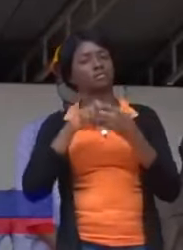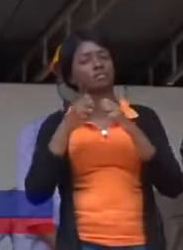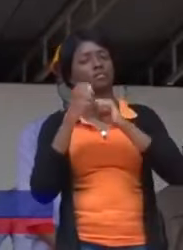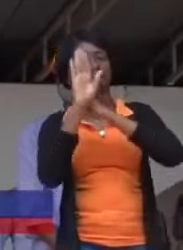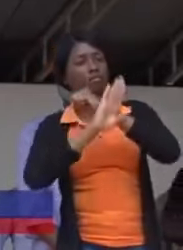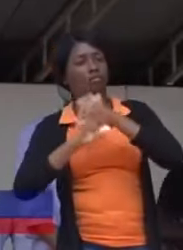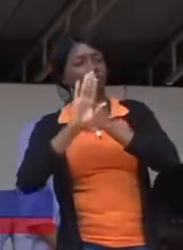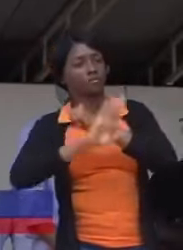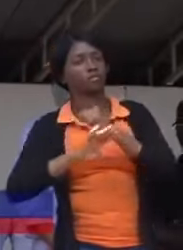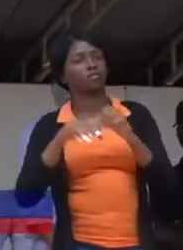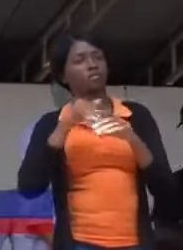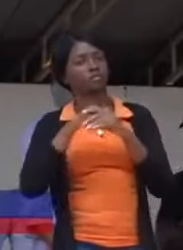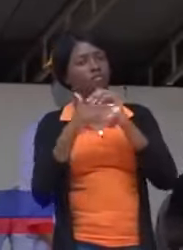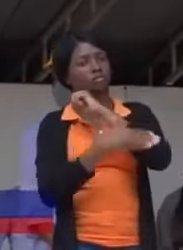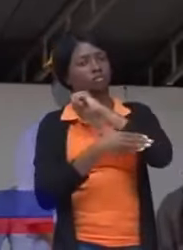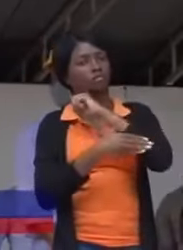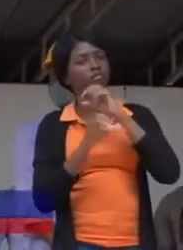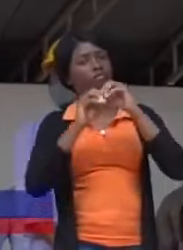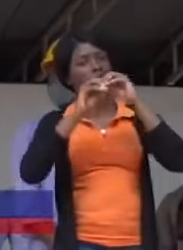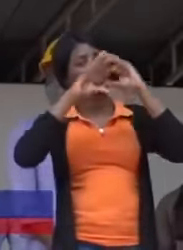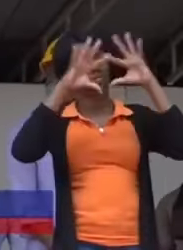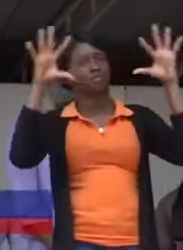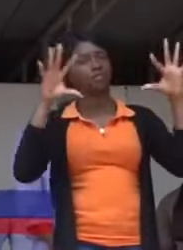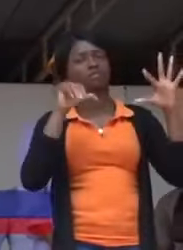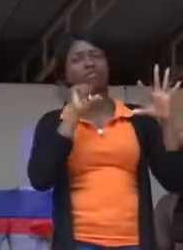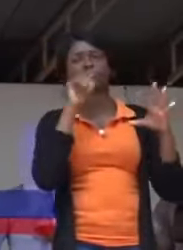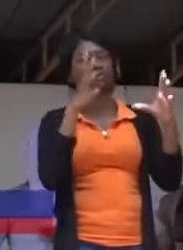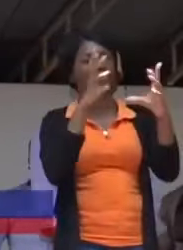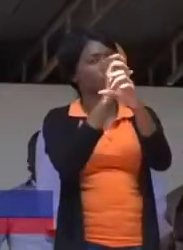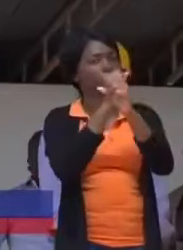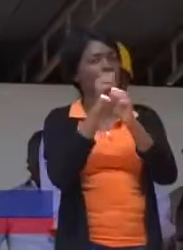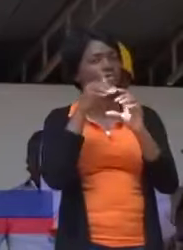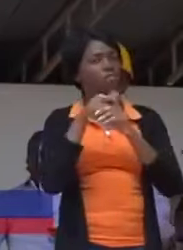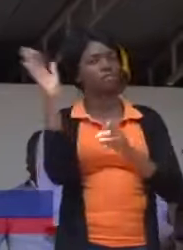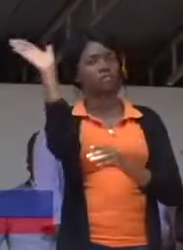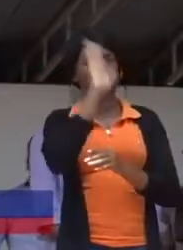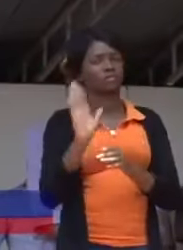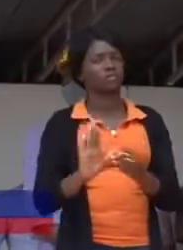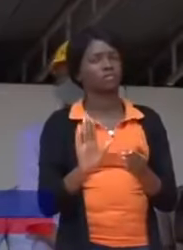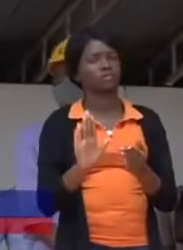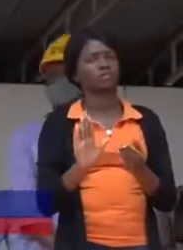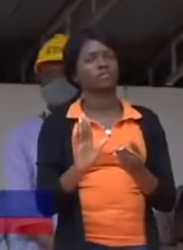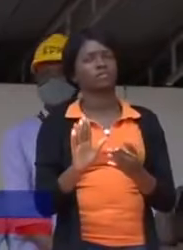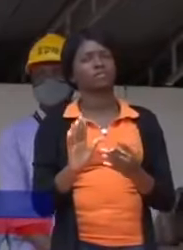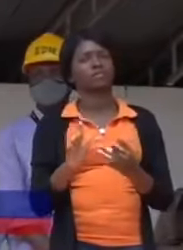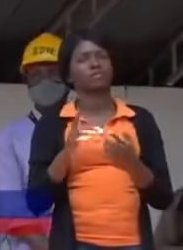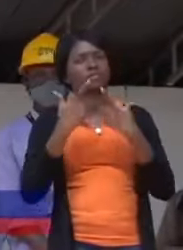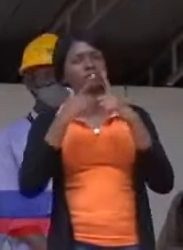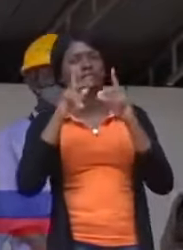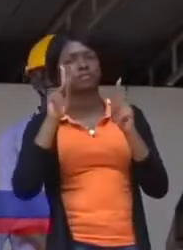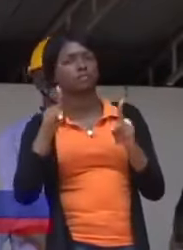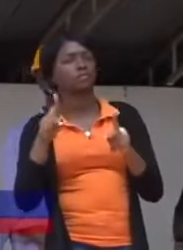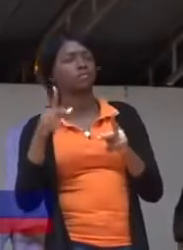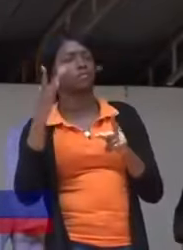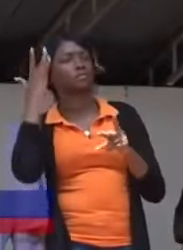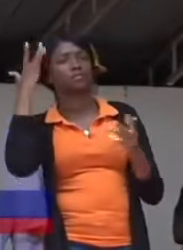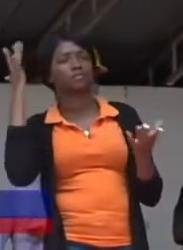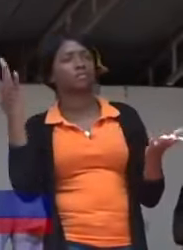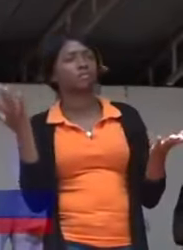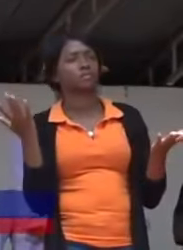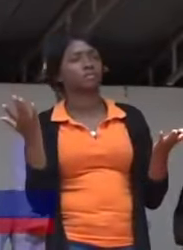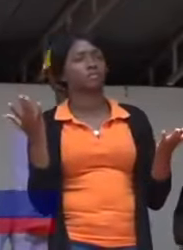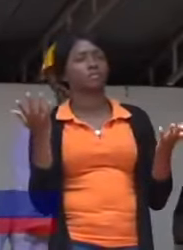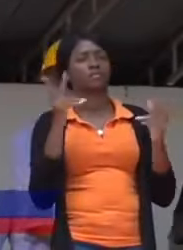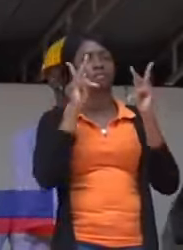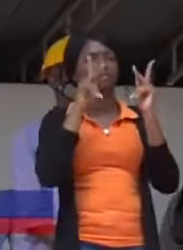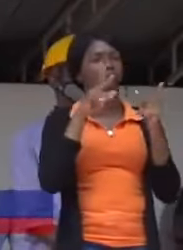pays. Parce que nous, clair, nous ne prenons pas de personne. Ça veut dire ni autre intellectuel, ni moun